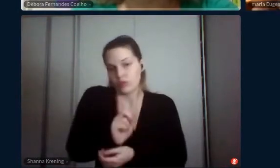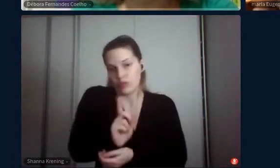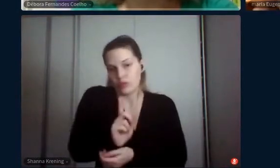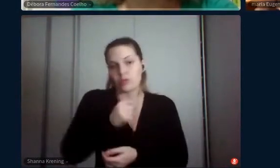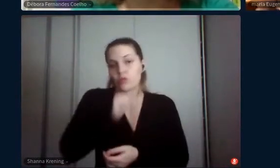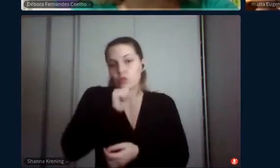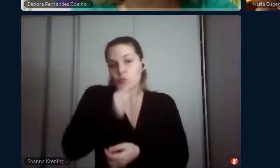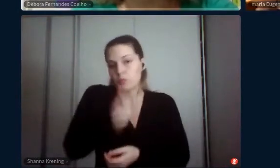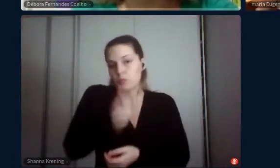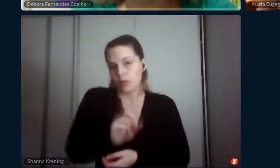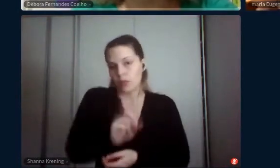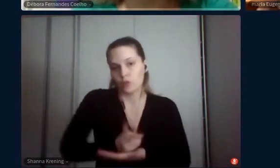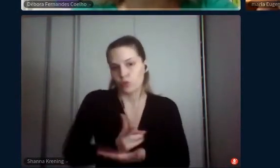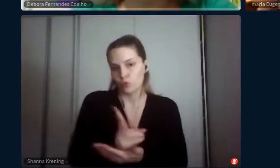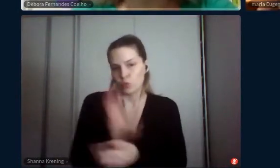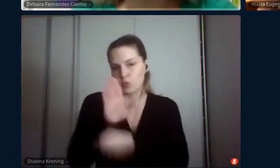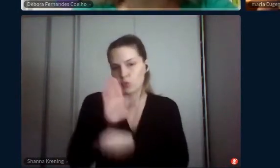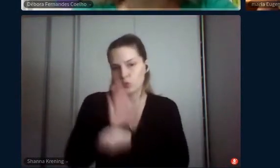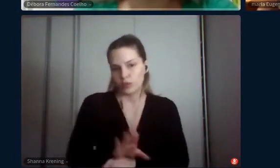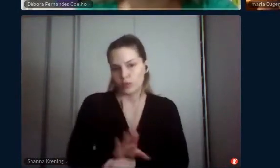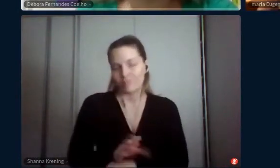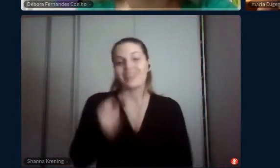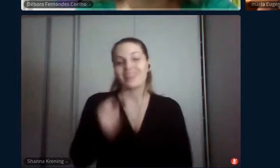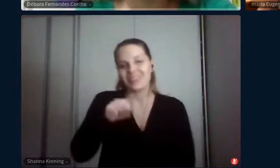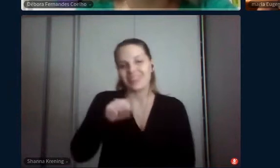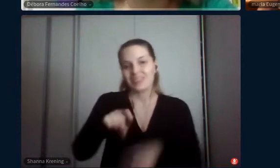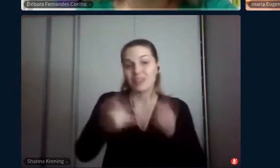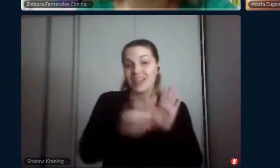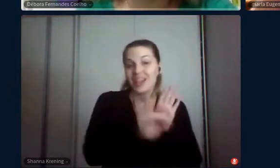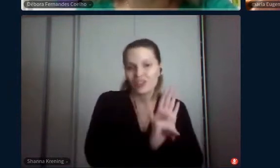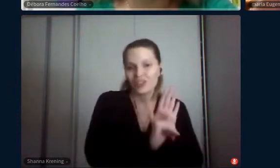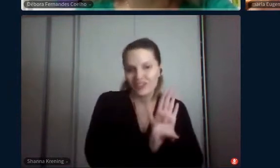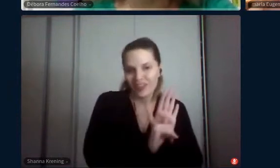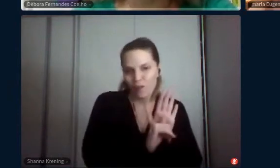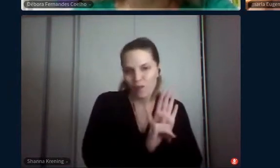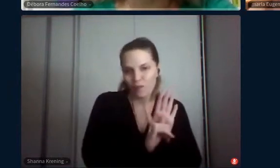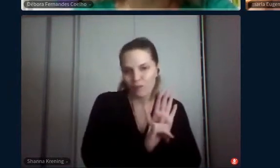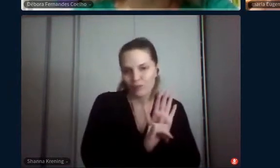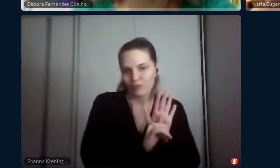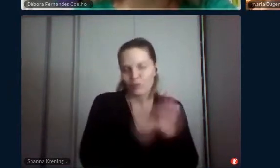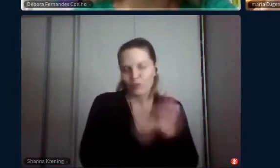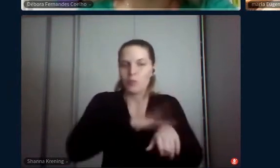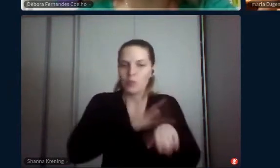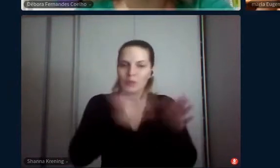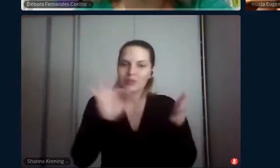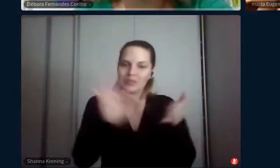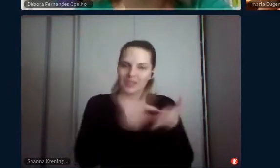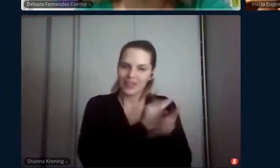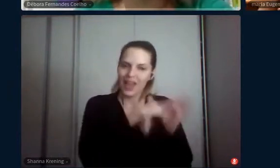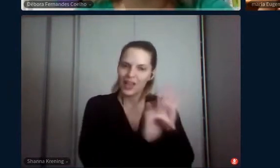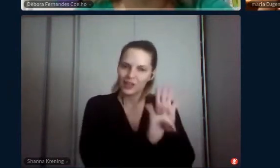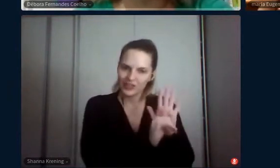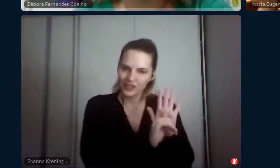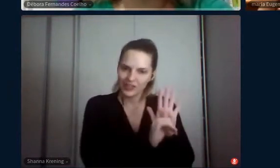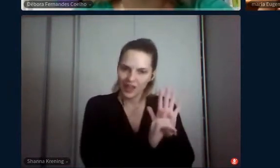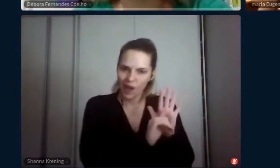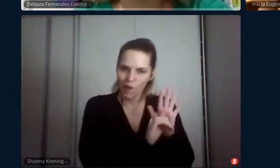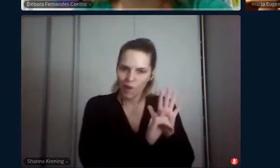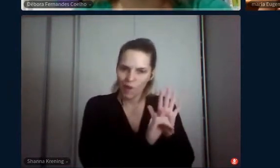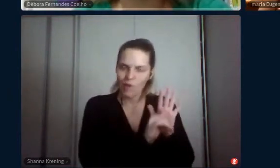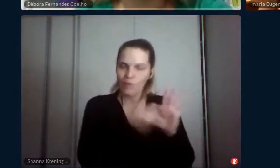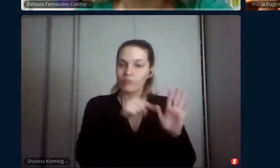está atrelado também ao edital, né? As pessoas que concorreram ao edital, elas leram essa questão de que é um